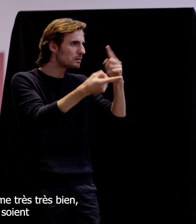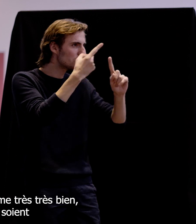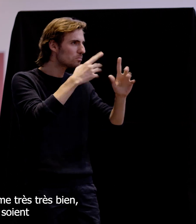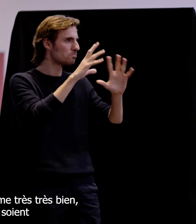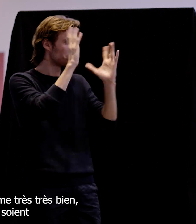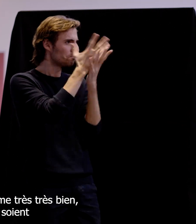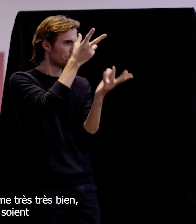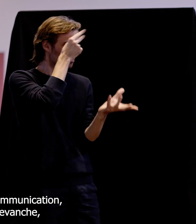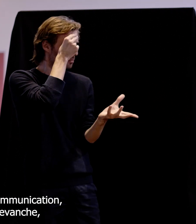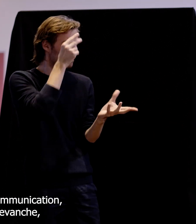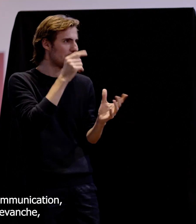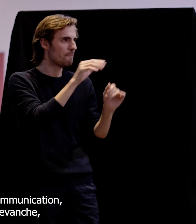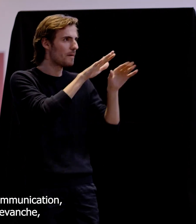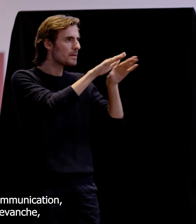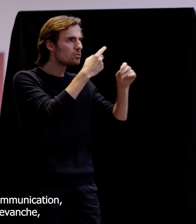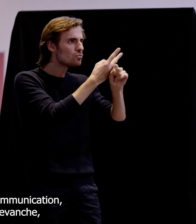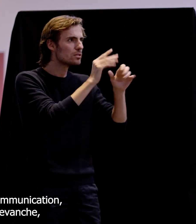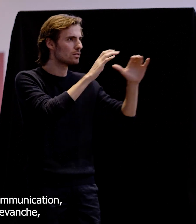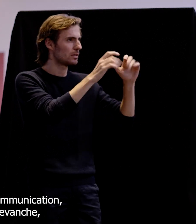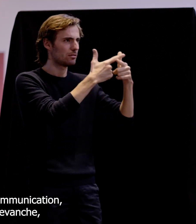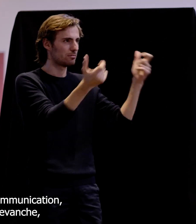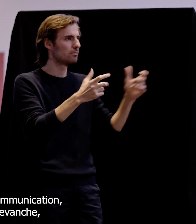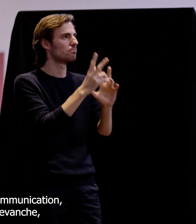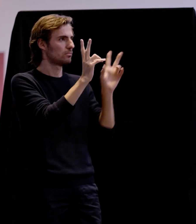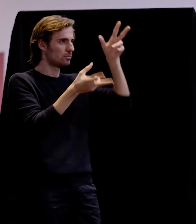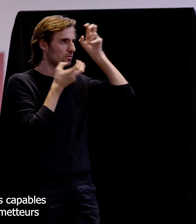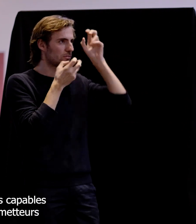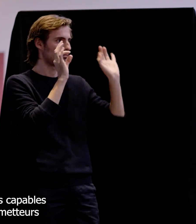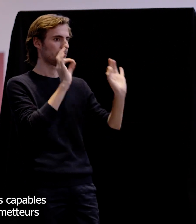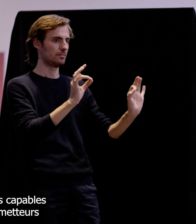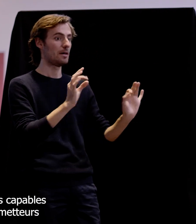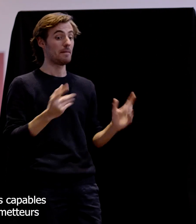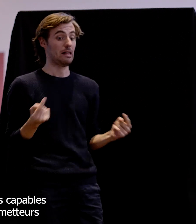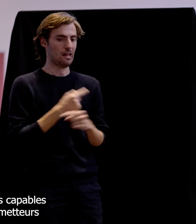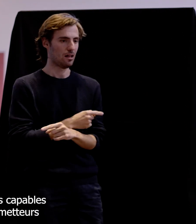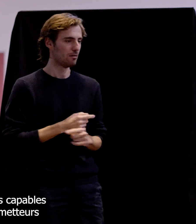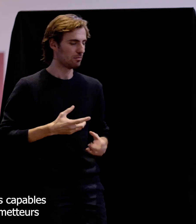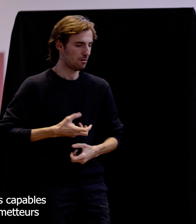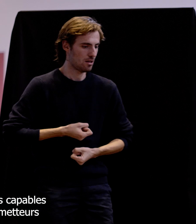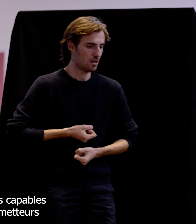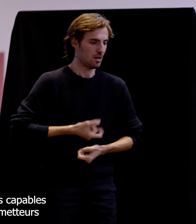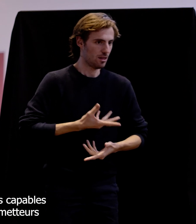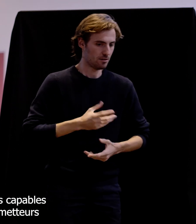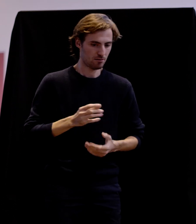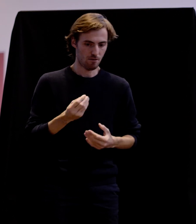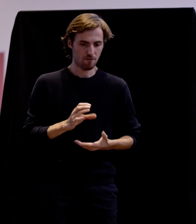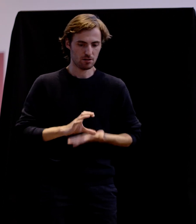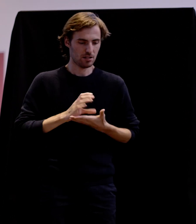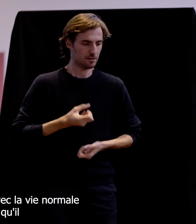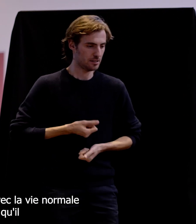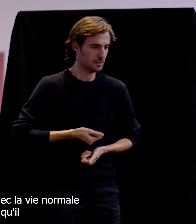très très bien, quels que soient les moyens de communication, mais qu'en revanche, ils ne sont pas capables d'être des